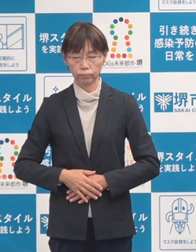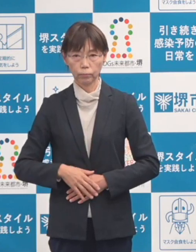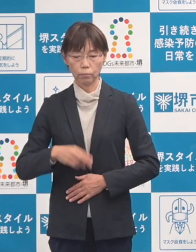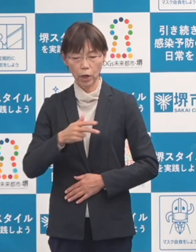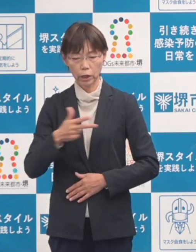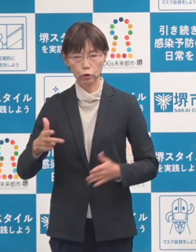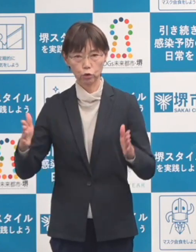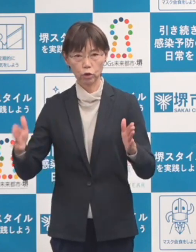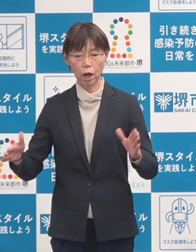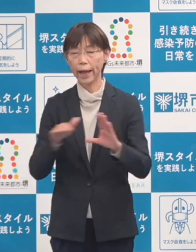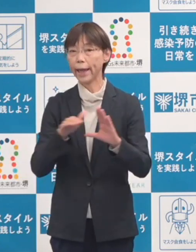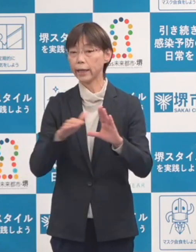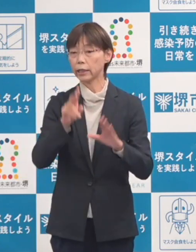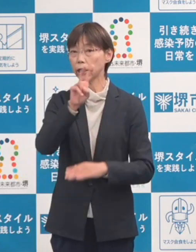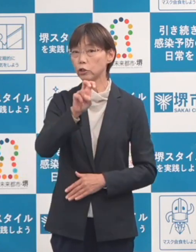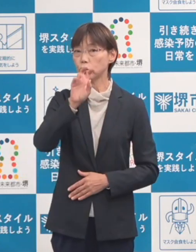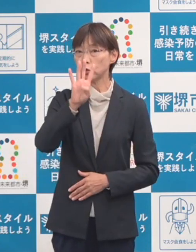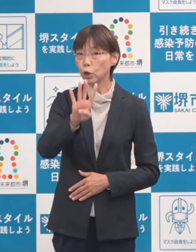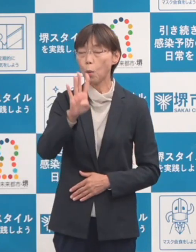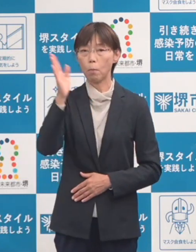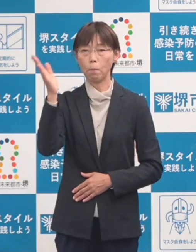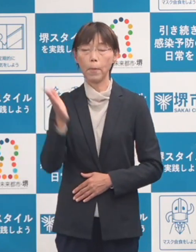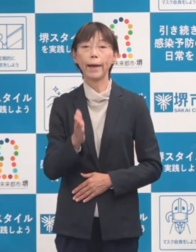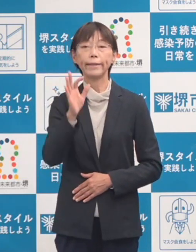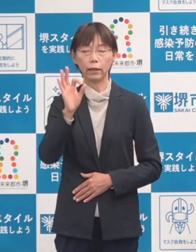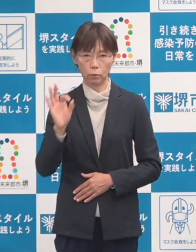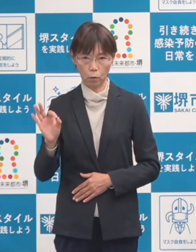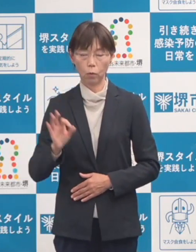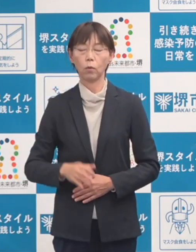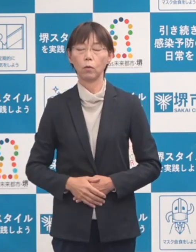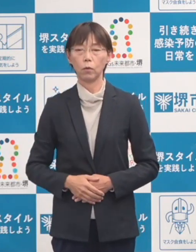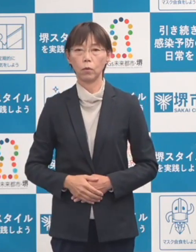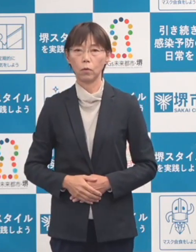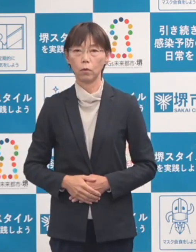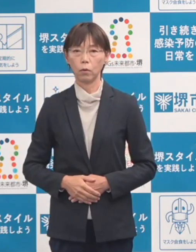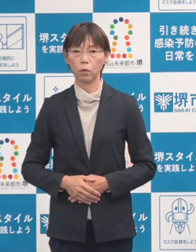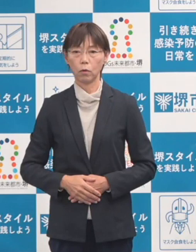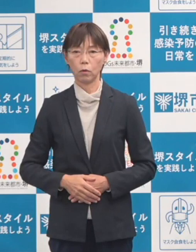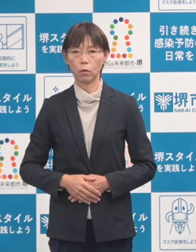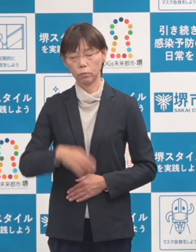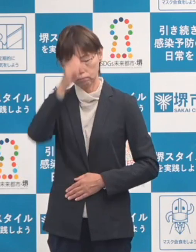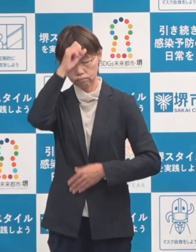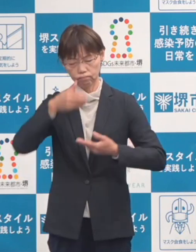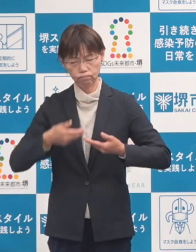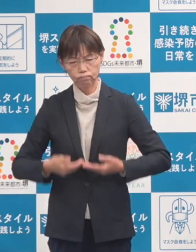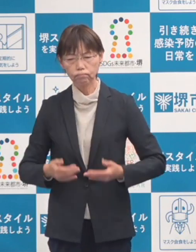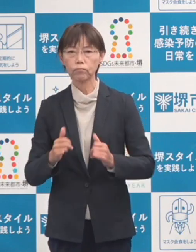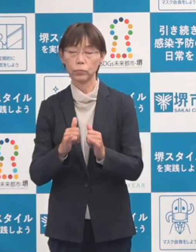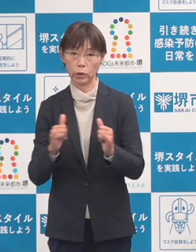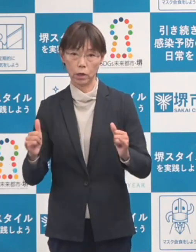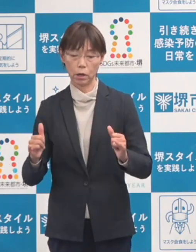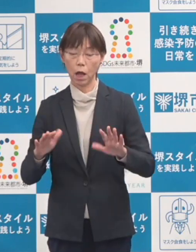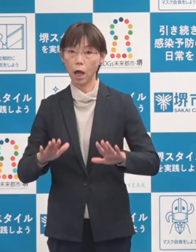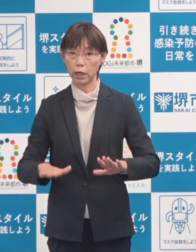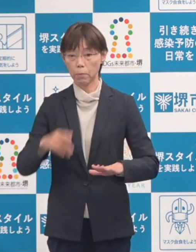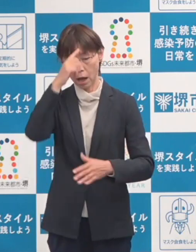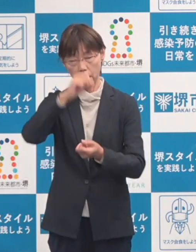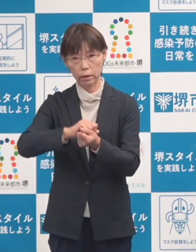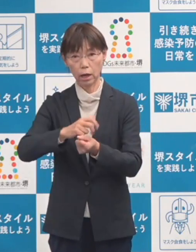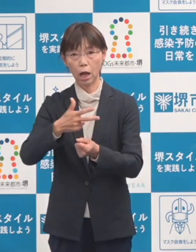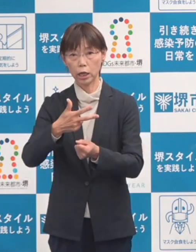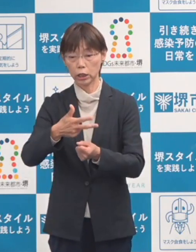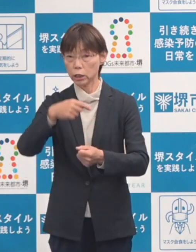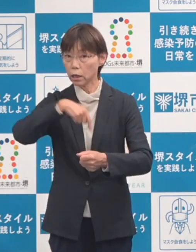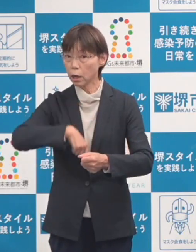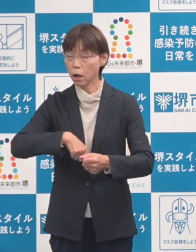均で 24% となっています。重症者の方、今堺市民の方で重症の方はお